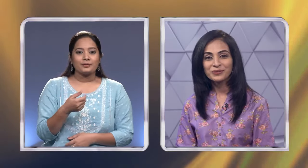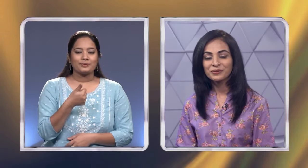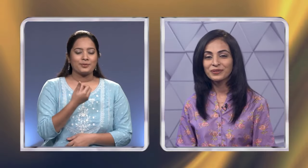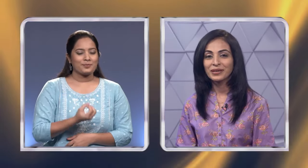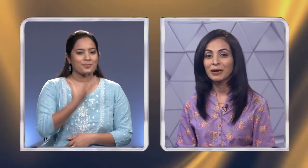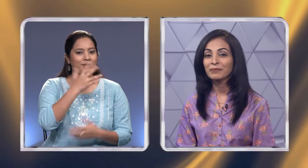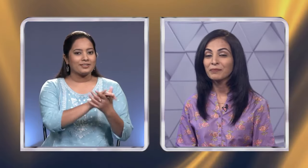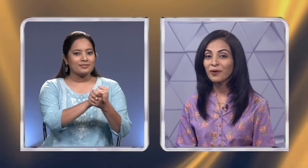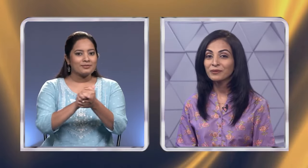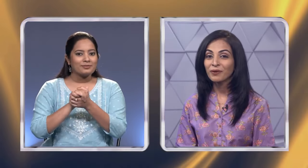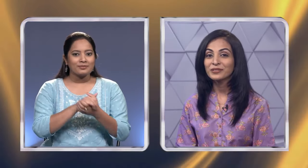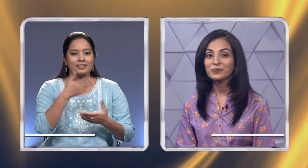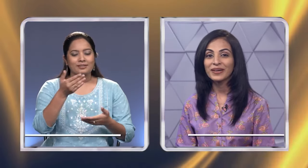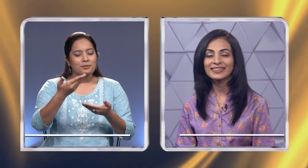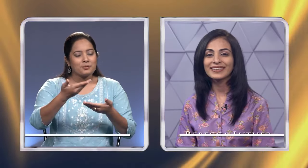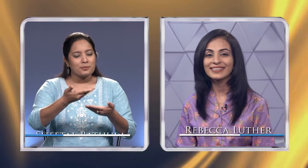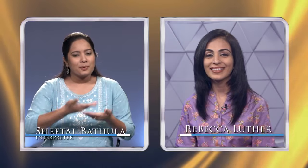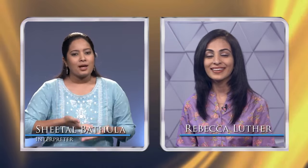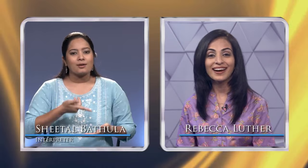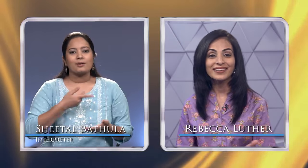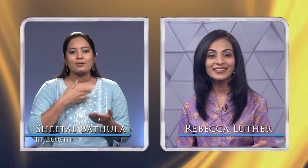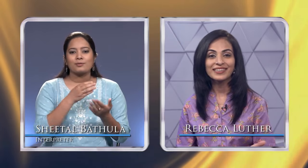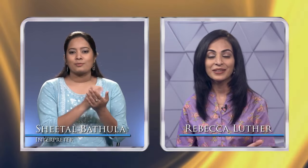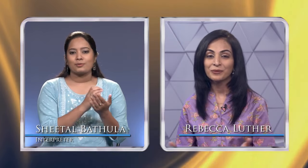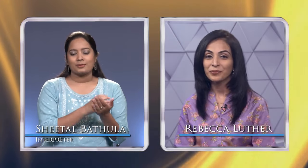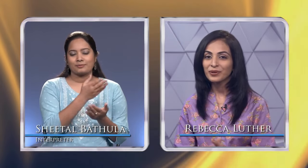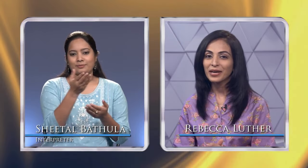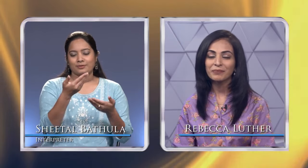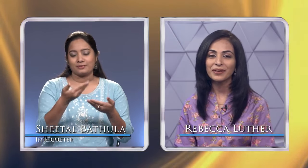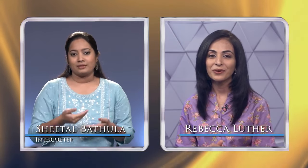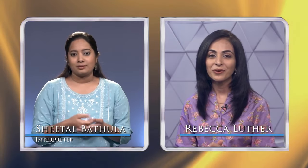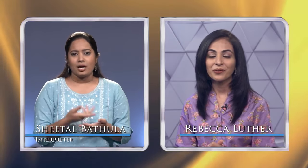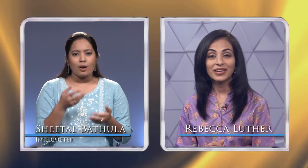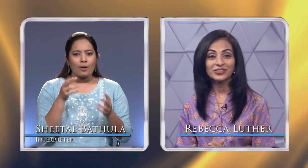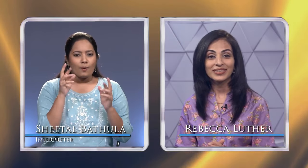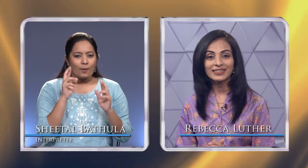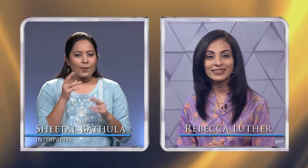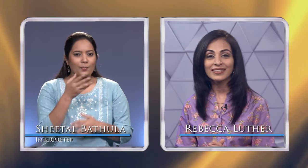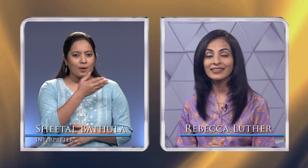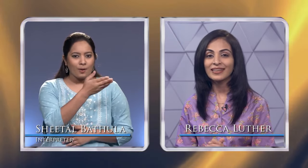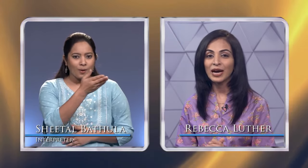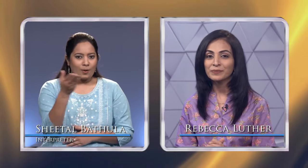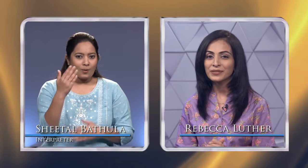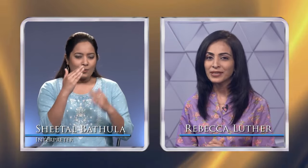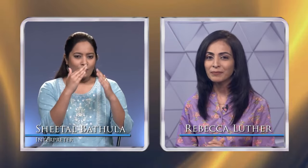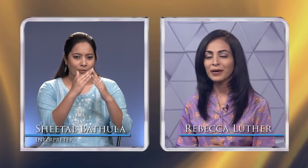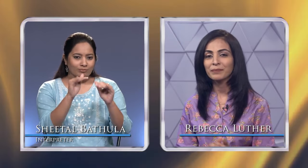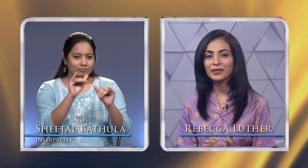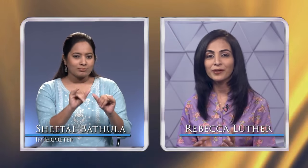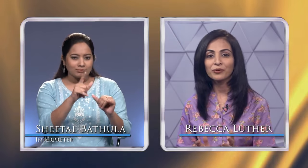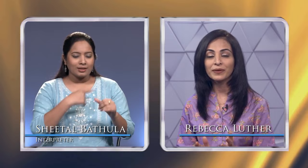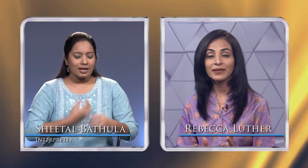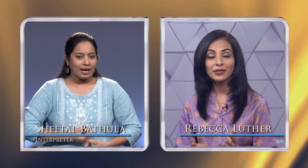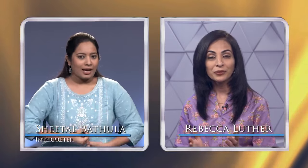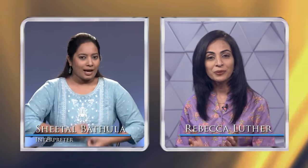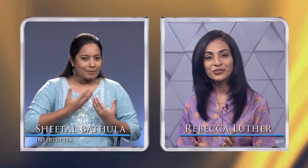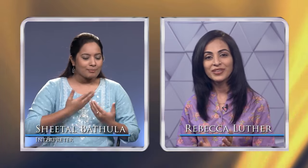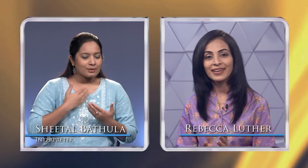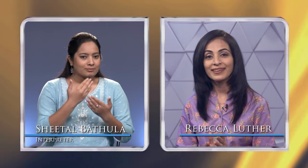मॉर्निंग दोस्तों, हम आपका बहुत बहुत स्वागत करते हैं आज के प्रोग्राम में और आशा करते हैं कि आप सब अपने घरों